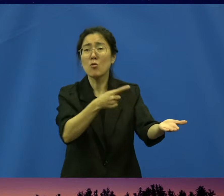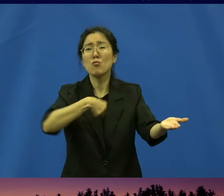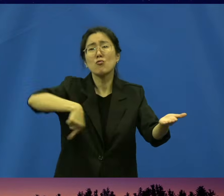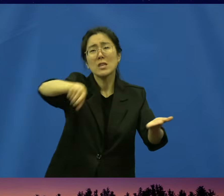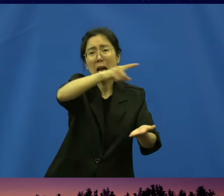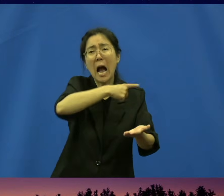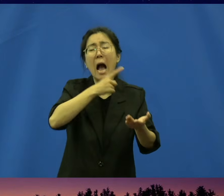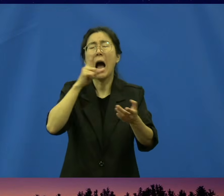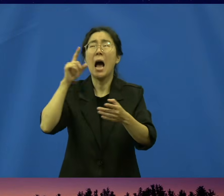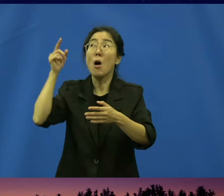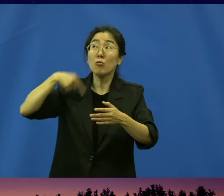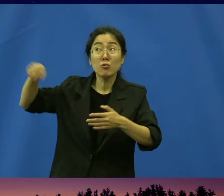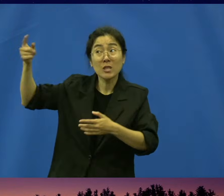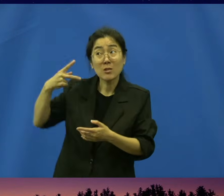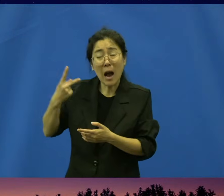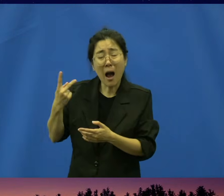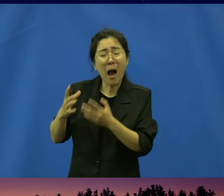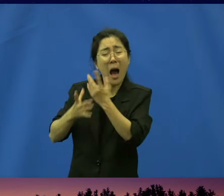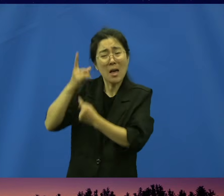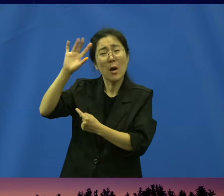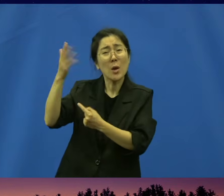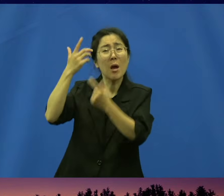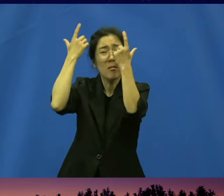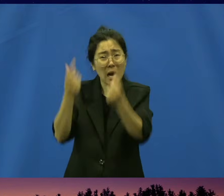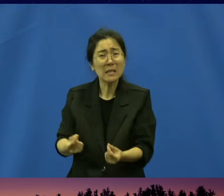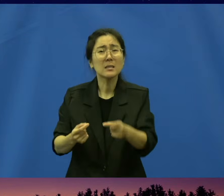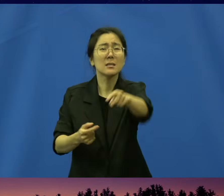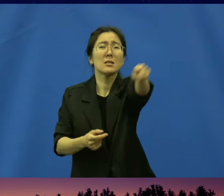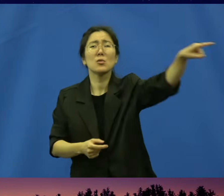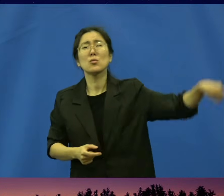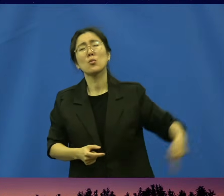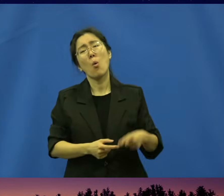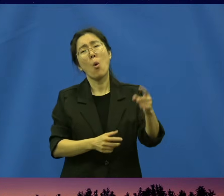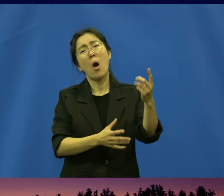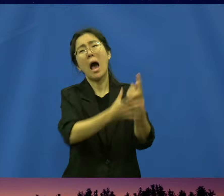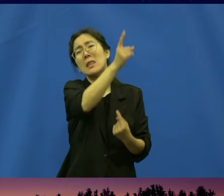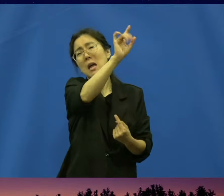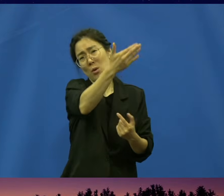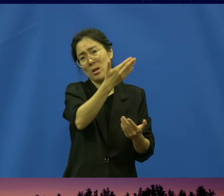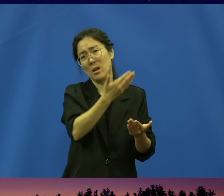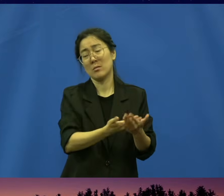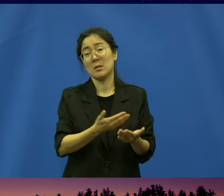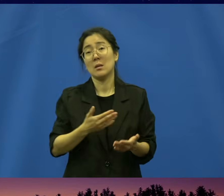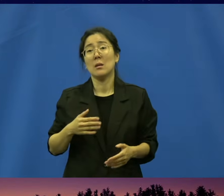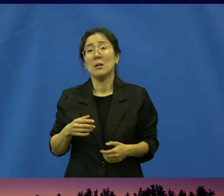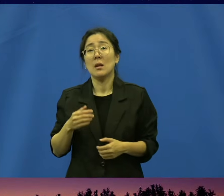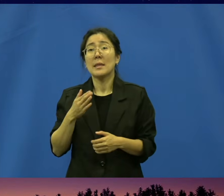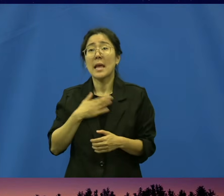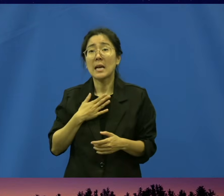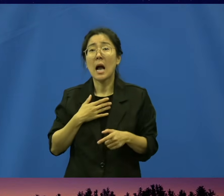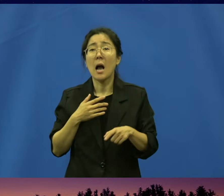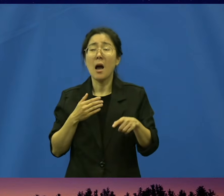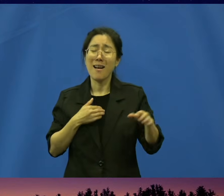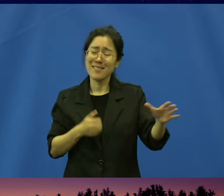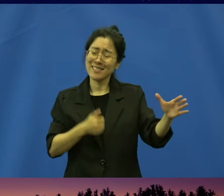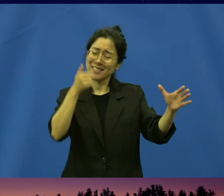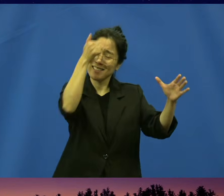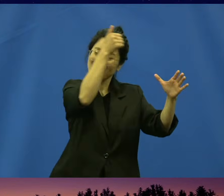된 것 같이 그들도 하나가 되게 하려 함이니이다. 23절 곧 내가 그들 안에